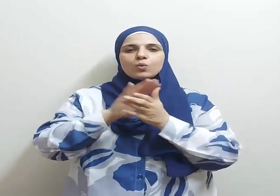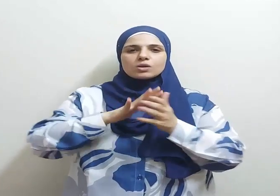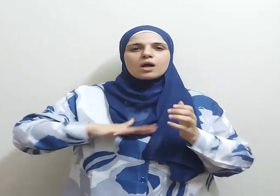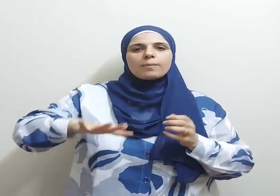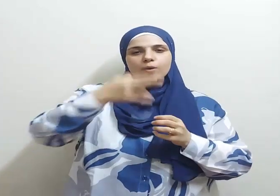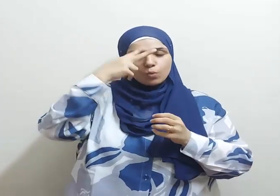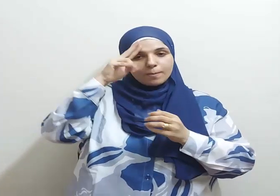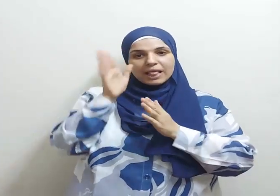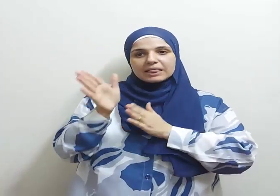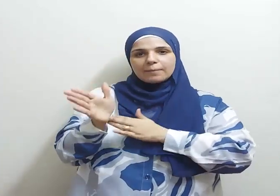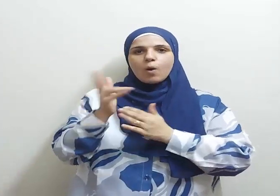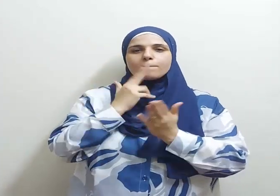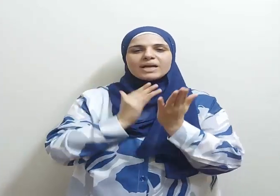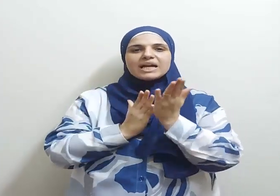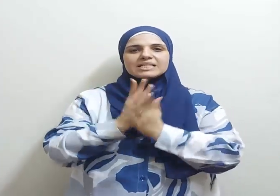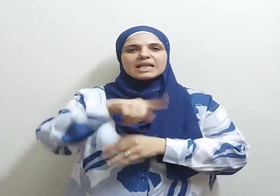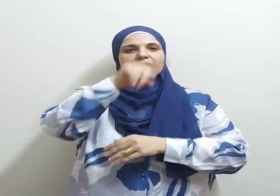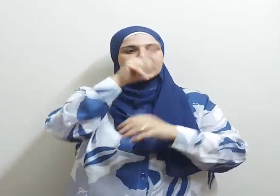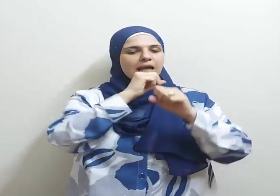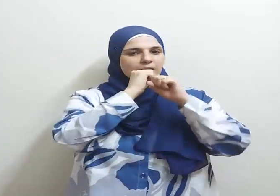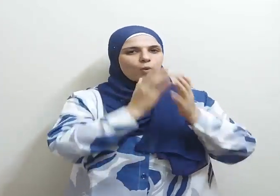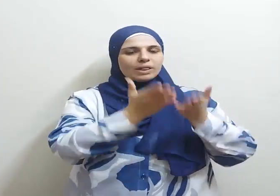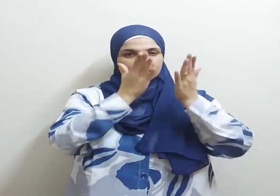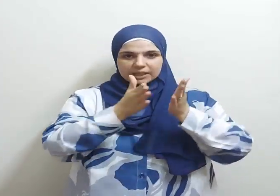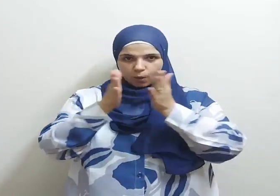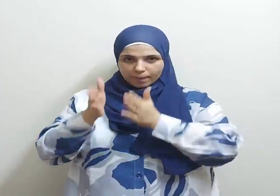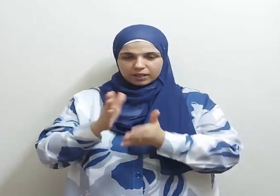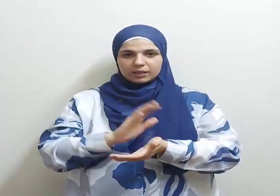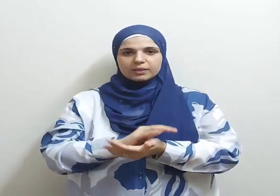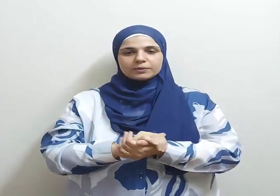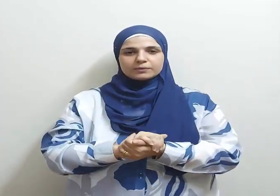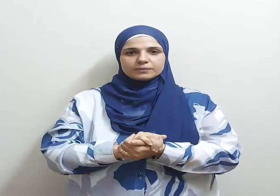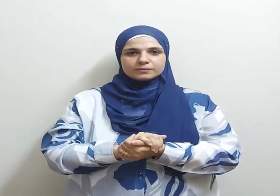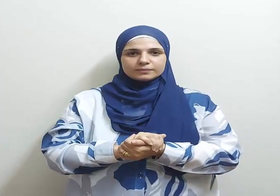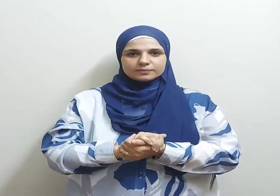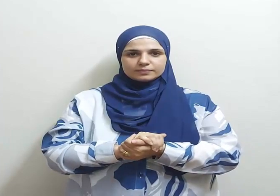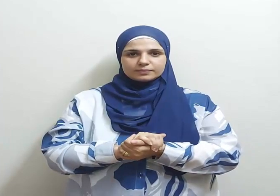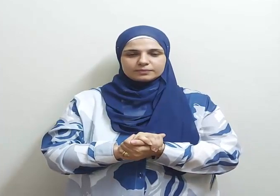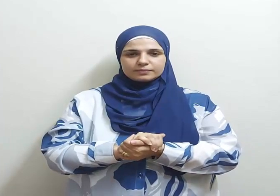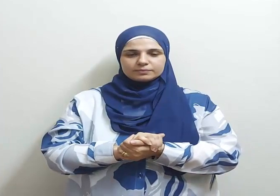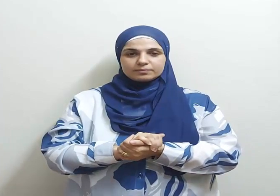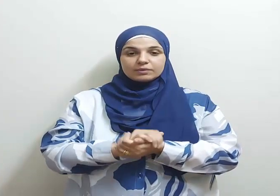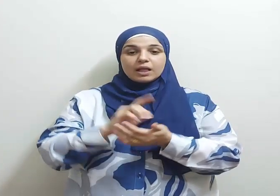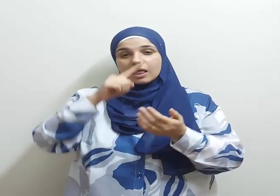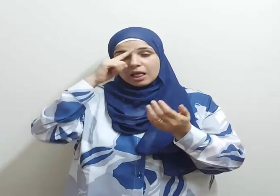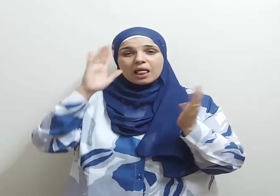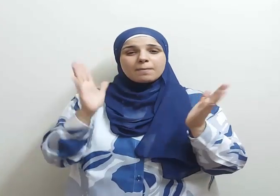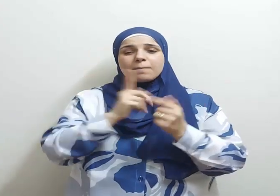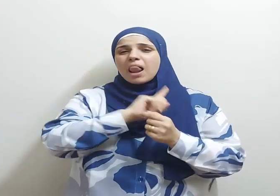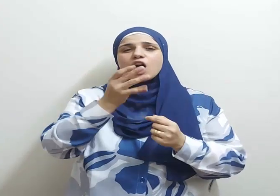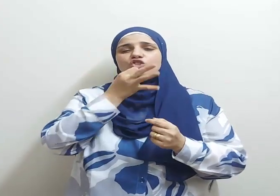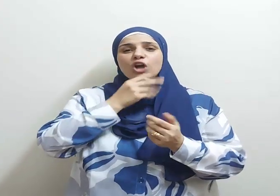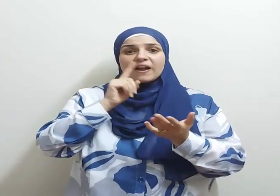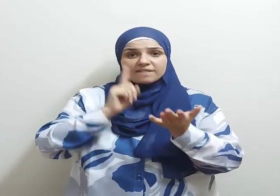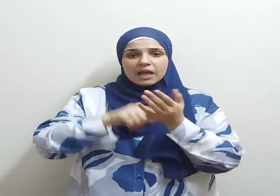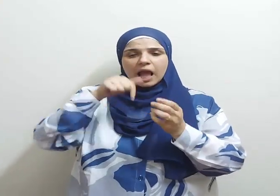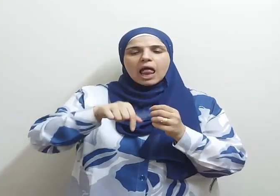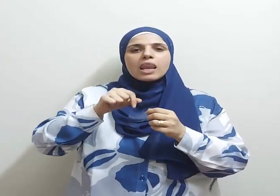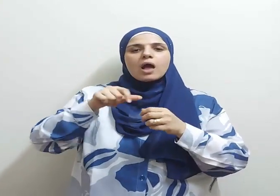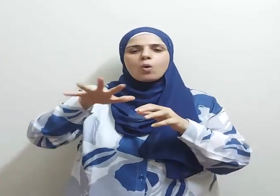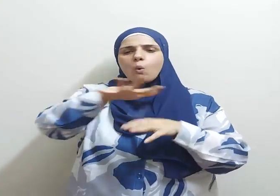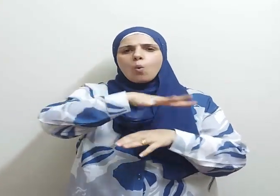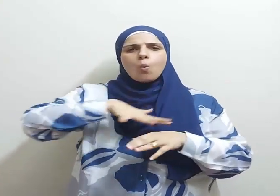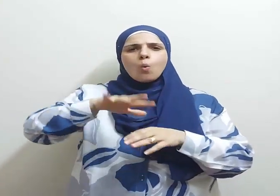اله وصحبه ومن تبعهم باحسان الى يوم الدين وبعد فمما لا شك فيه ان امتنا